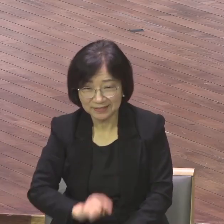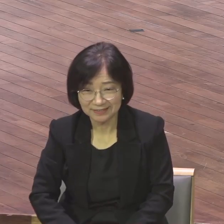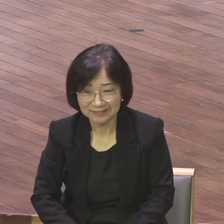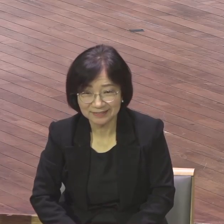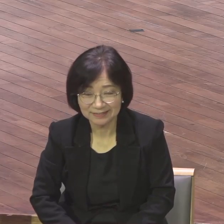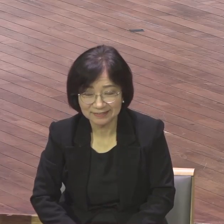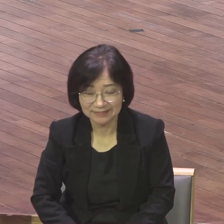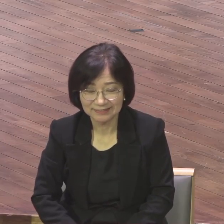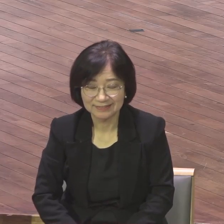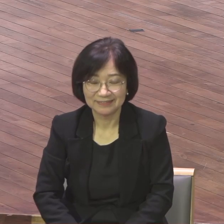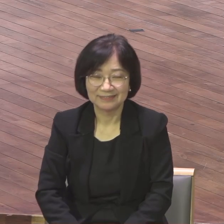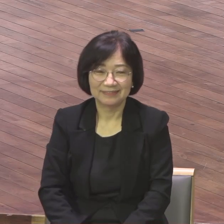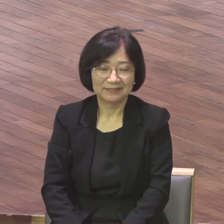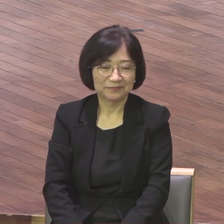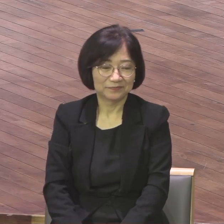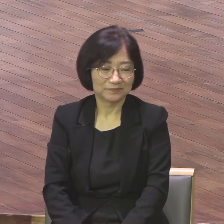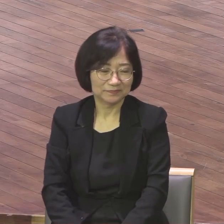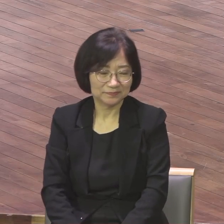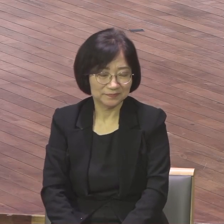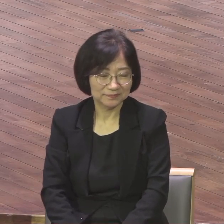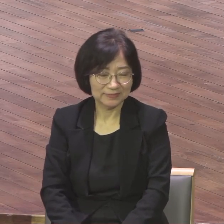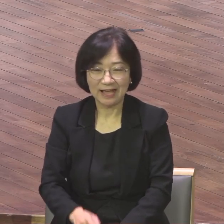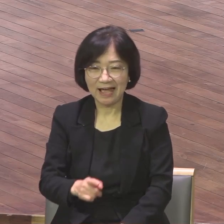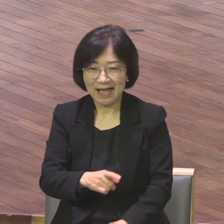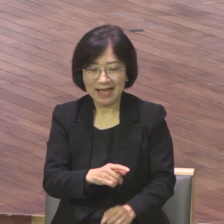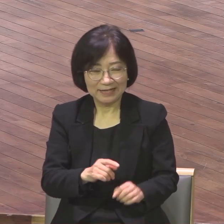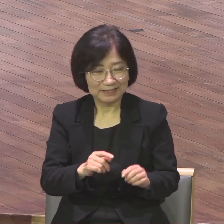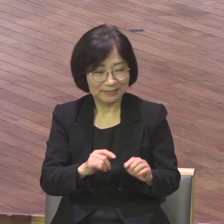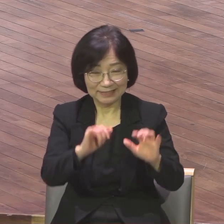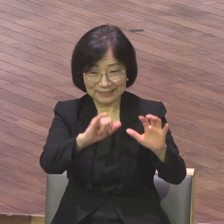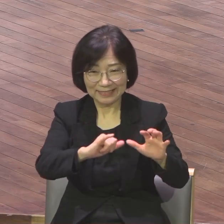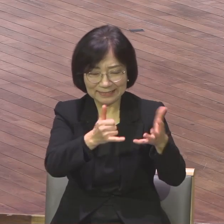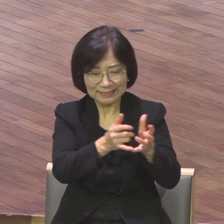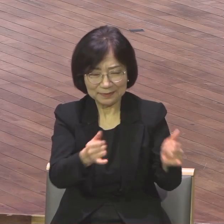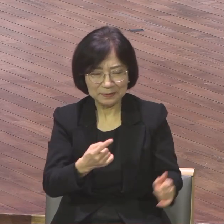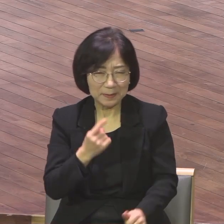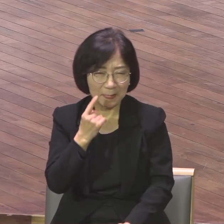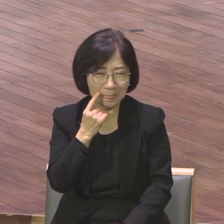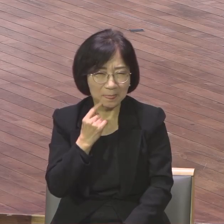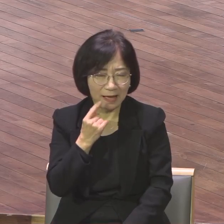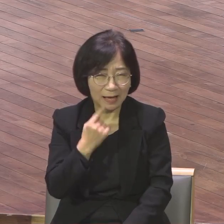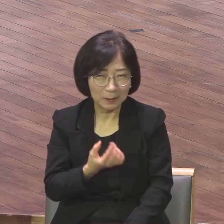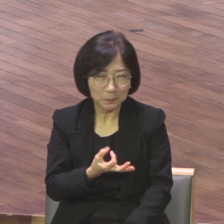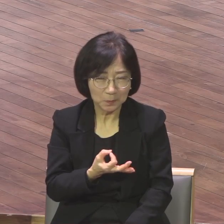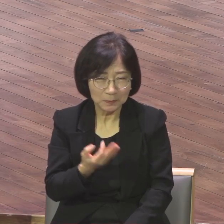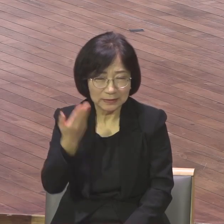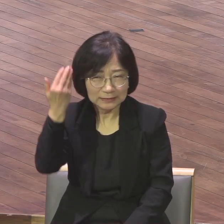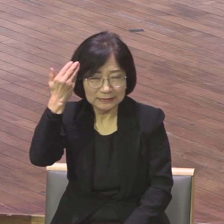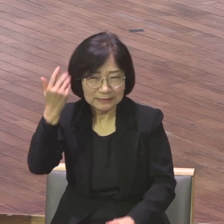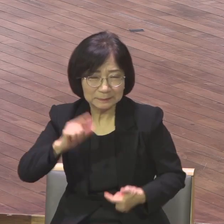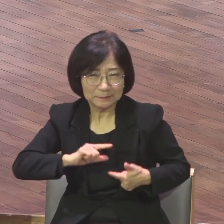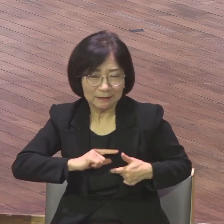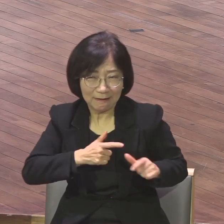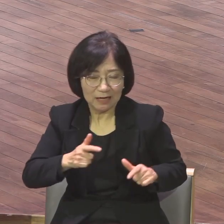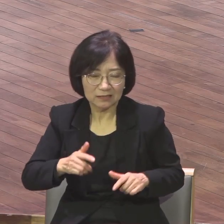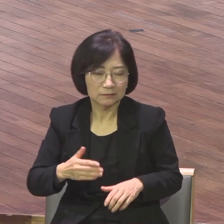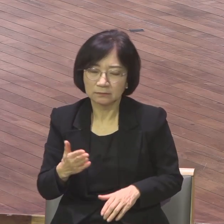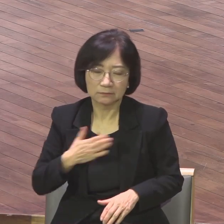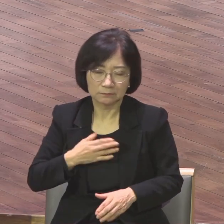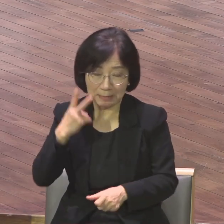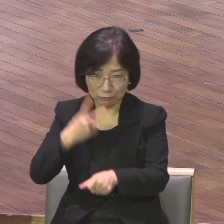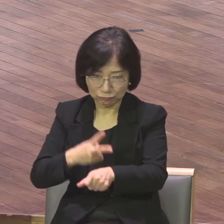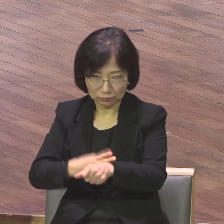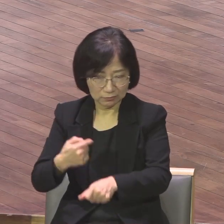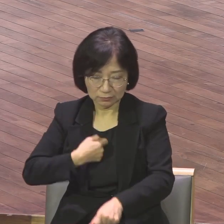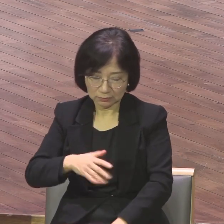여긴다. 배설물이다. 세상 사람들이 자랑하는 모든 것 다 나에게는 배설물이다. 그리고